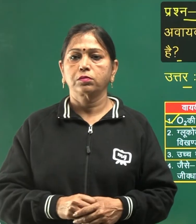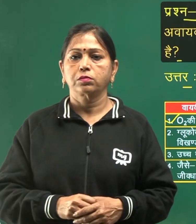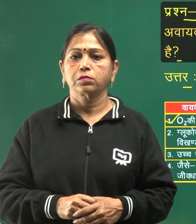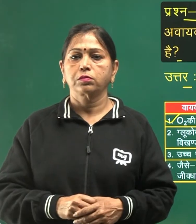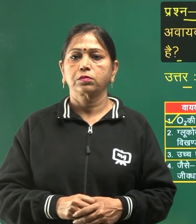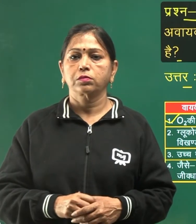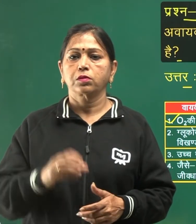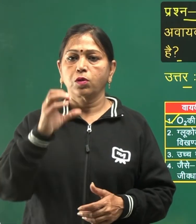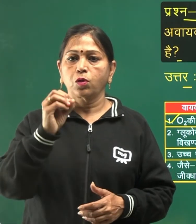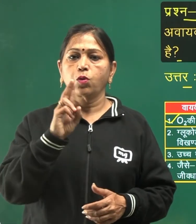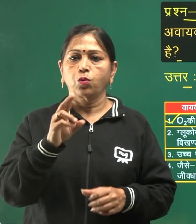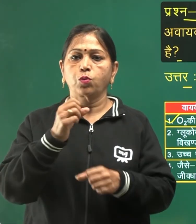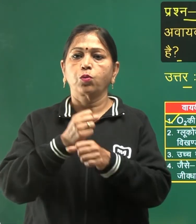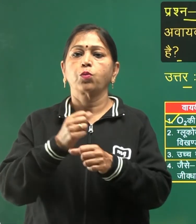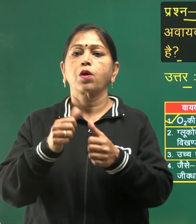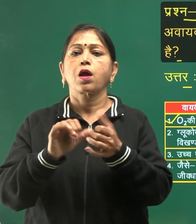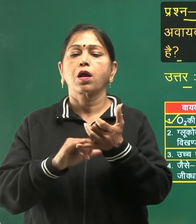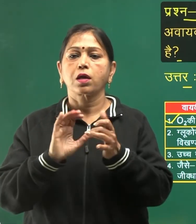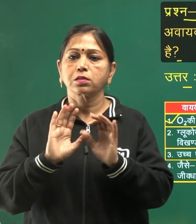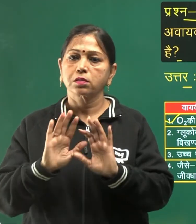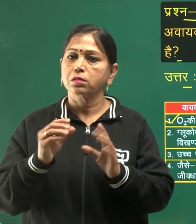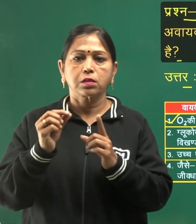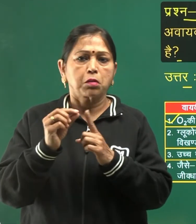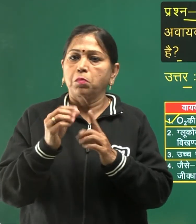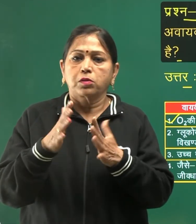ऑक्सीजन की अनुपस्थिति में